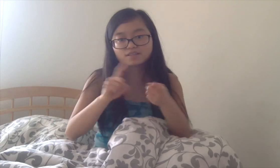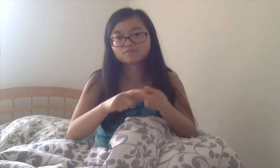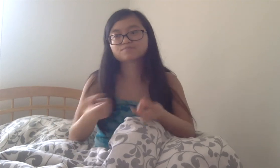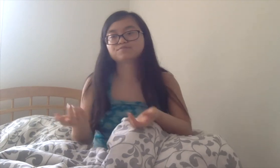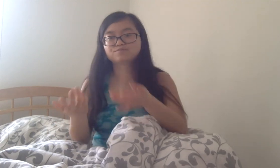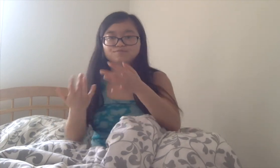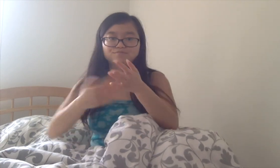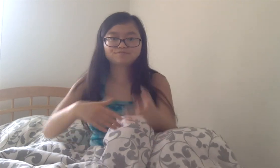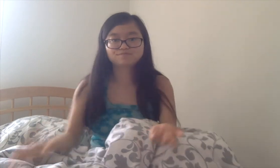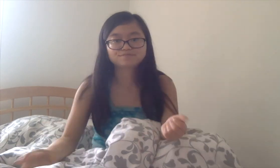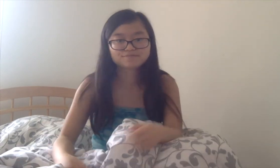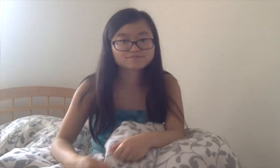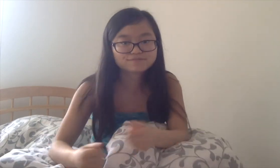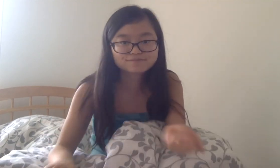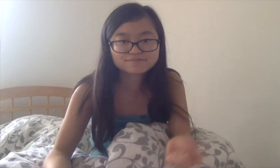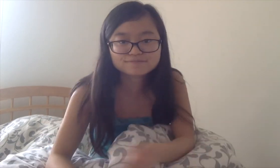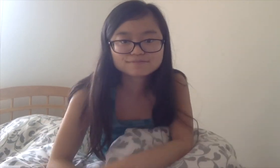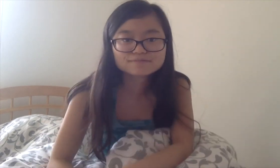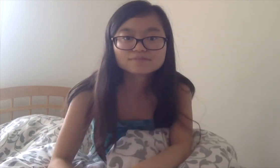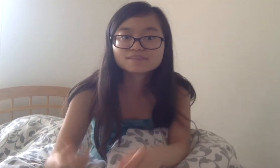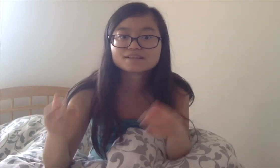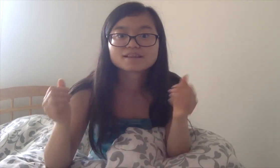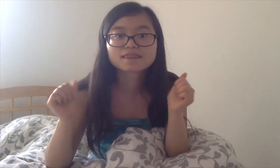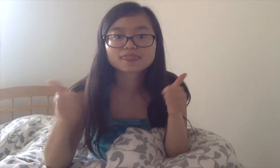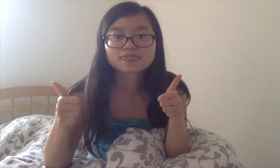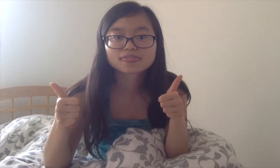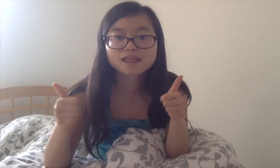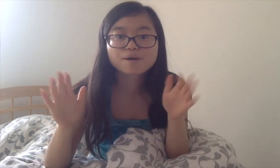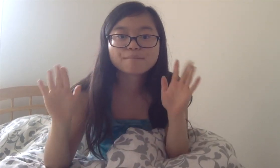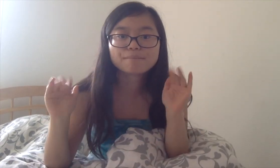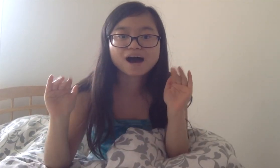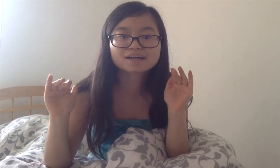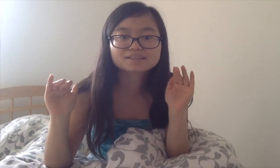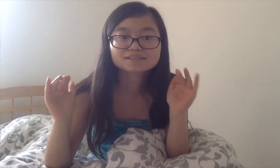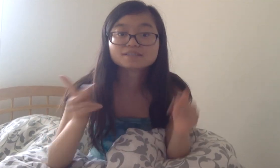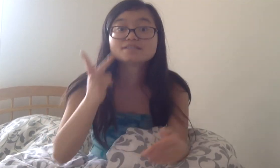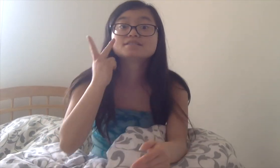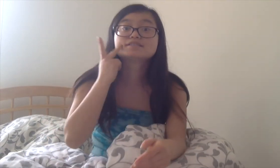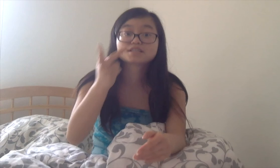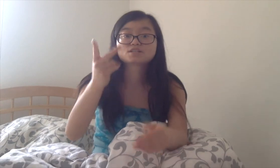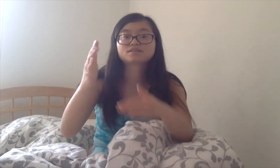爸，爸，爸，爸，爸，爸，爸，爸，爸，爸，爸，爸，爸，爸，爸，爸，爸，爸，爸，爸，爸，爸，爸，爸，爸，爸，爸，爸，爸，爸，爸，爸，爸，爸，爸，爸，爸，爸，爸，爸，爸，爸，爸，爸，爸，爸，爸，爸，爸，爸，爸，爸，爸，爸，爸，爸，爸，爸，爸，爸，爸，爸，爸，爸，爸，爸，爸，爸，爸，爸，爸，爸，爸，爸，爸，爸，爸，爸，爸，爸，爸，爸，爸，爸，爸，爸，爸，爸，爸，爸，爸，爸，爸，爸，爸，爸，爸，爸，爸，爸，爸，爸，爸，爸，爸，爸，爸，爸，爸，爸，爸，爸，爸，爸，爸，爸，爸，爸，爸，爸，爸，爸，爸，爸，爸，爸，爸，爸，